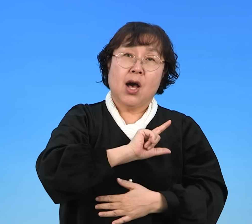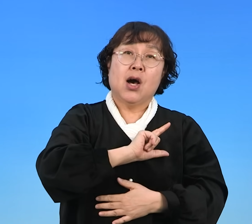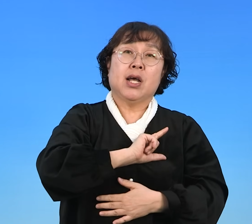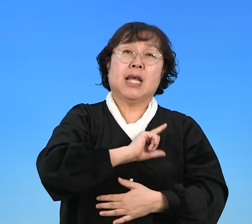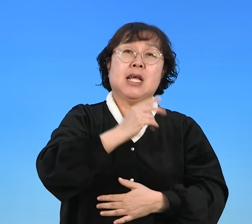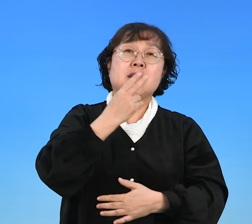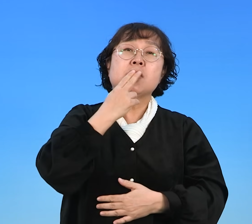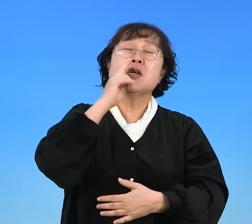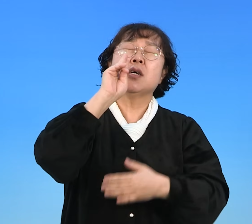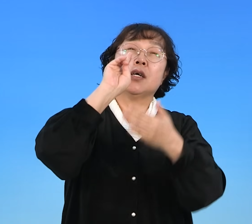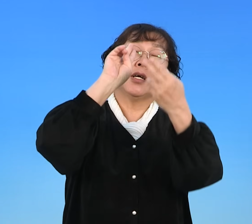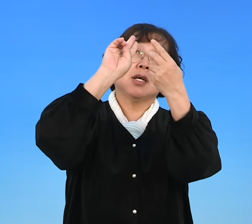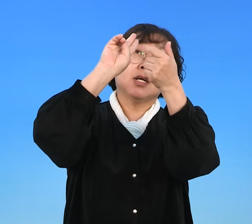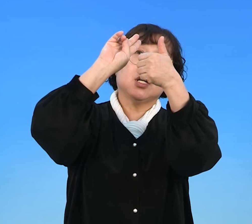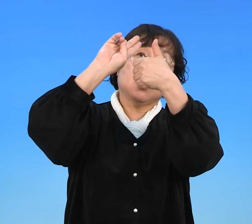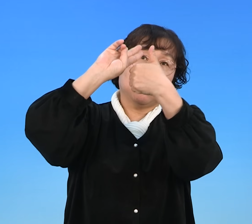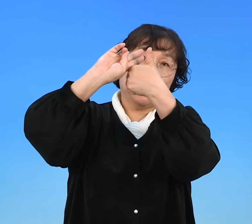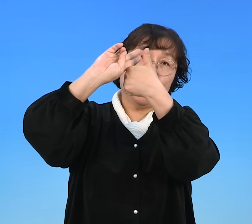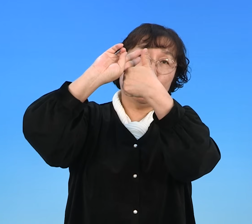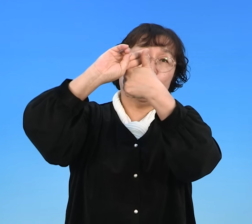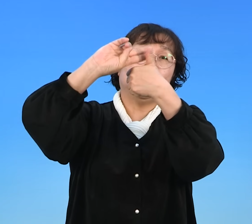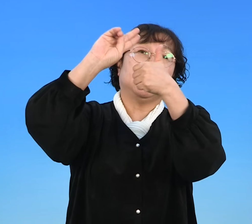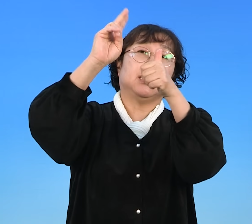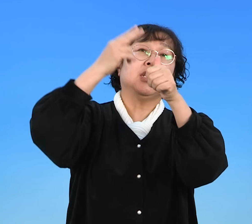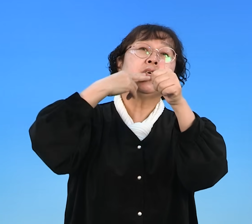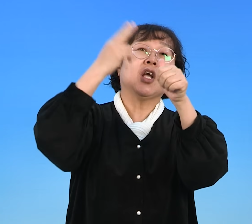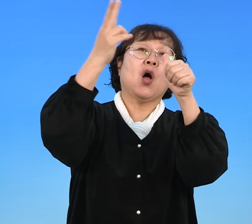이름을 붙이셨도다.